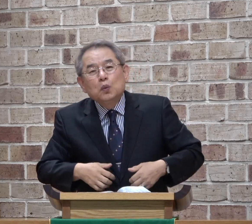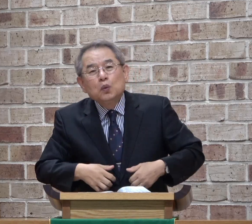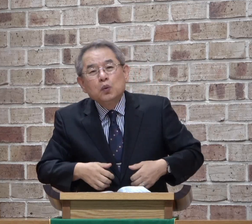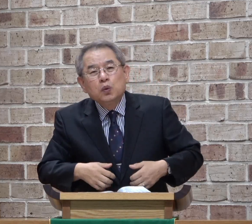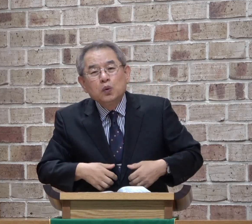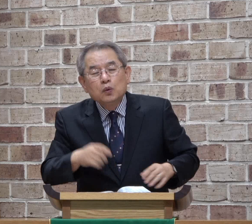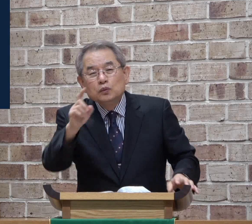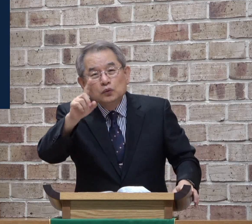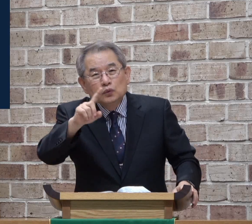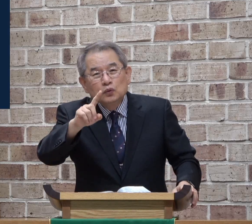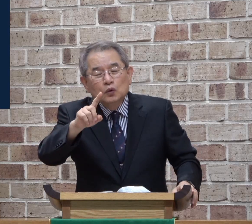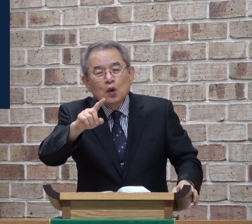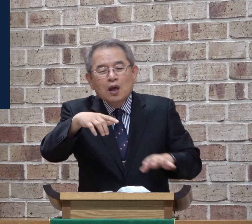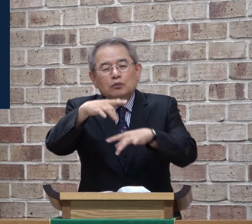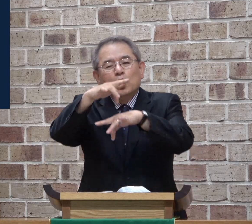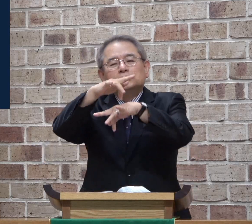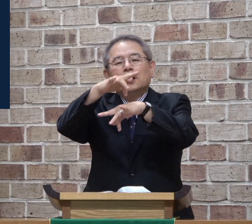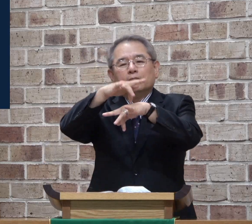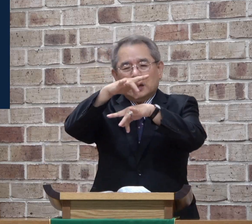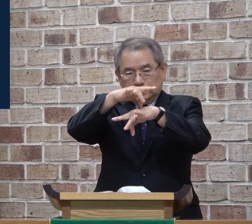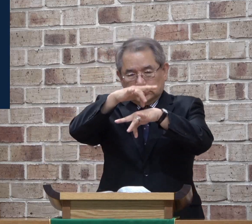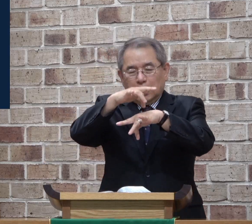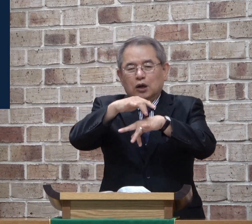우리나라도 그런 모습을 보면서 우리를 돌아볼 필요가 있습니다.